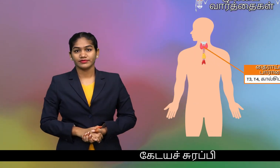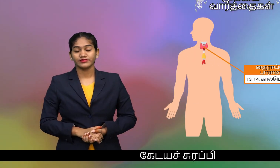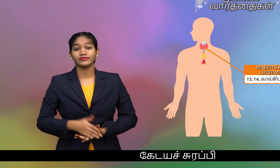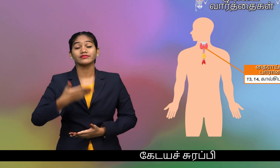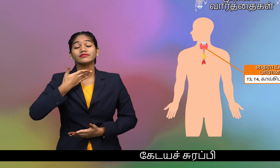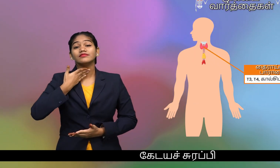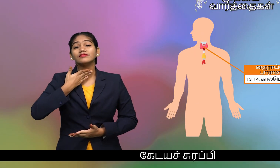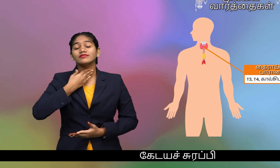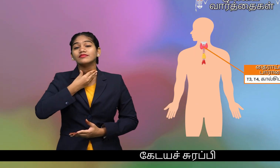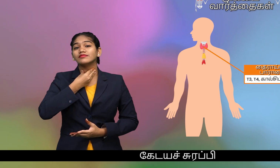கேடய சுரப்பி,